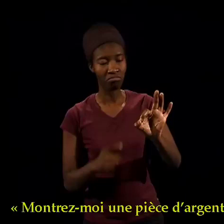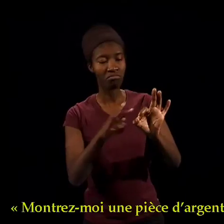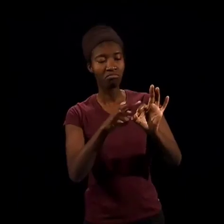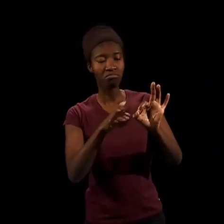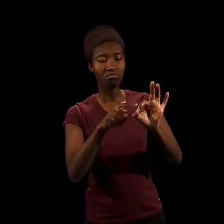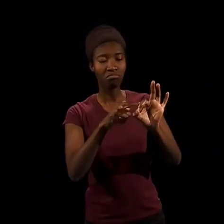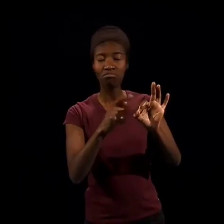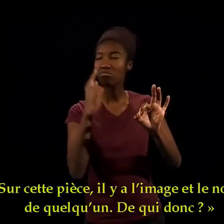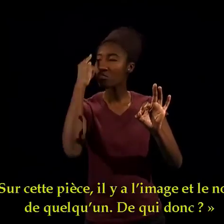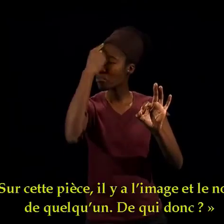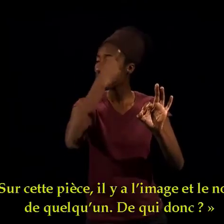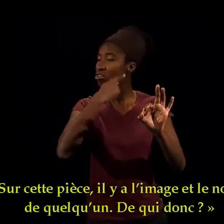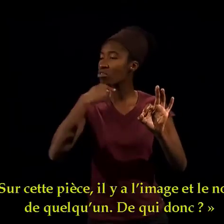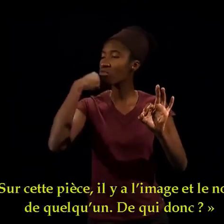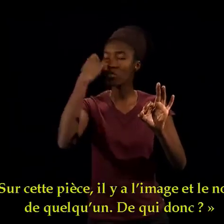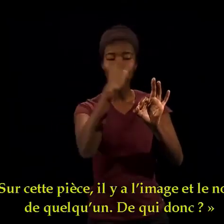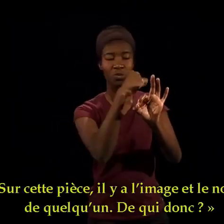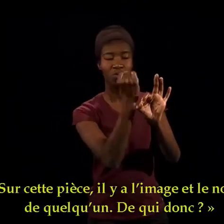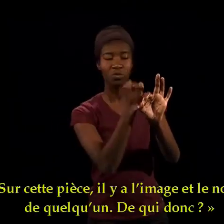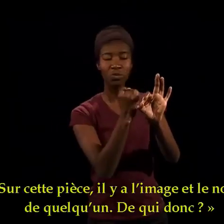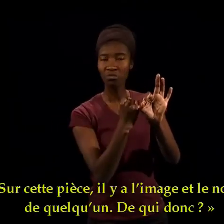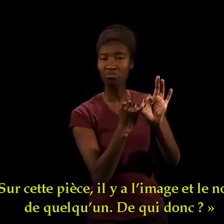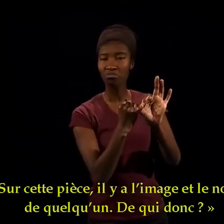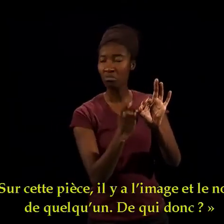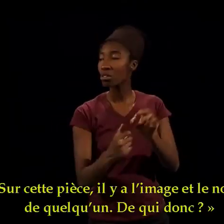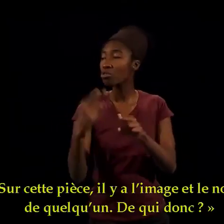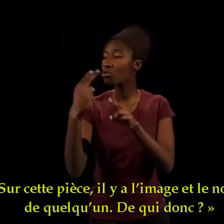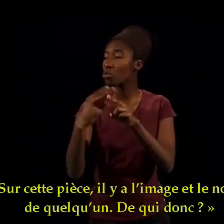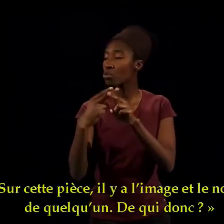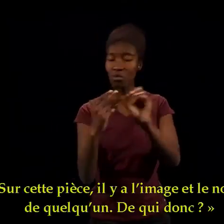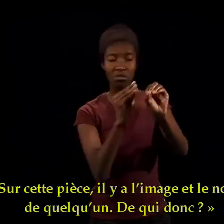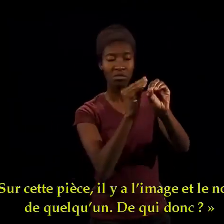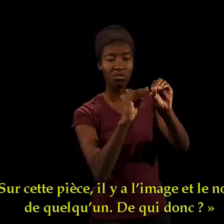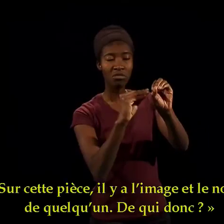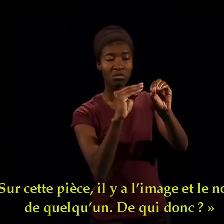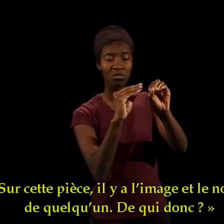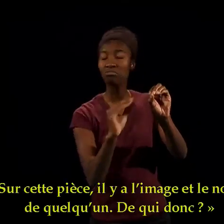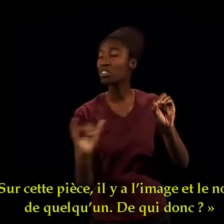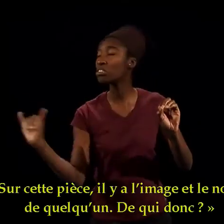Sur cette pièce, il y a l'image et le nom de quelqu'un. De qui donc ?